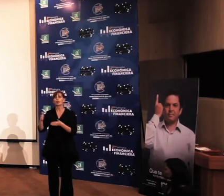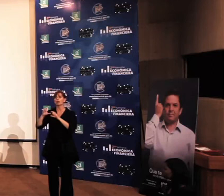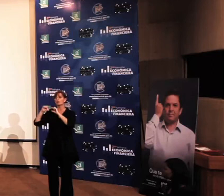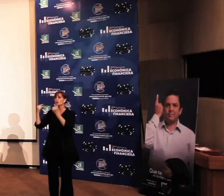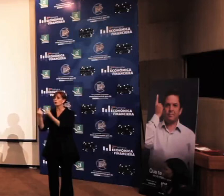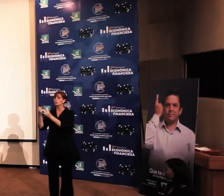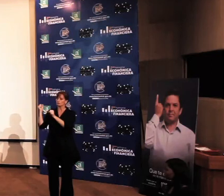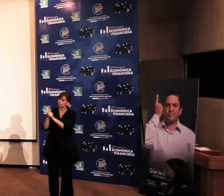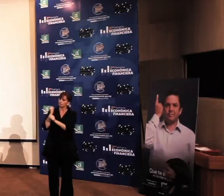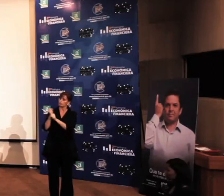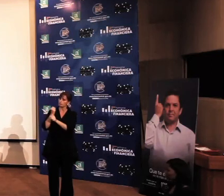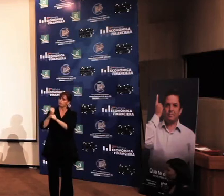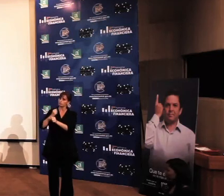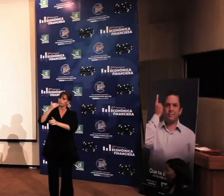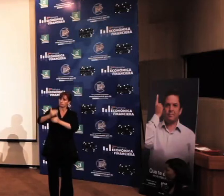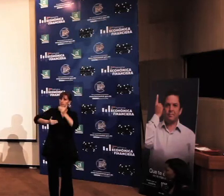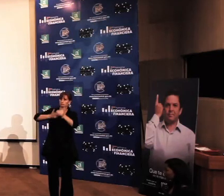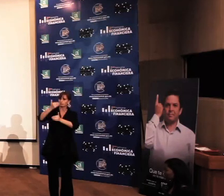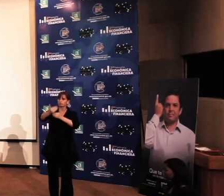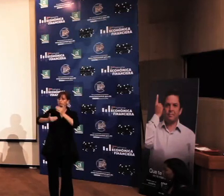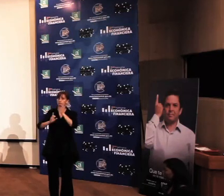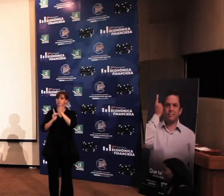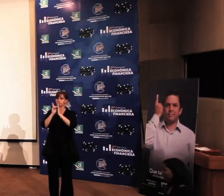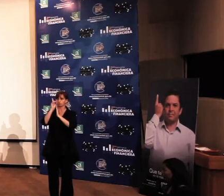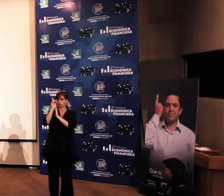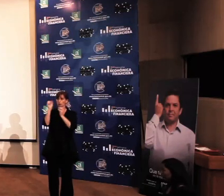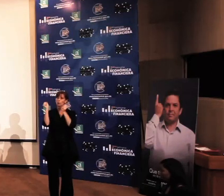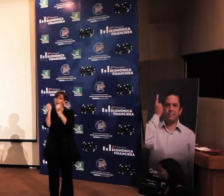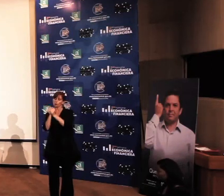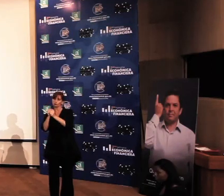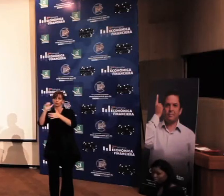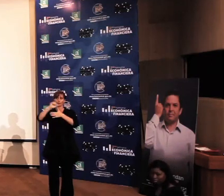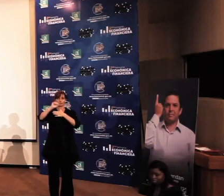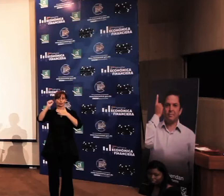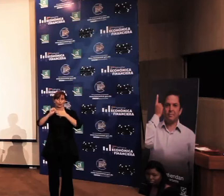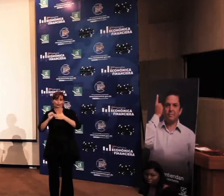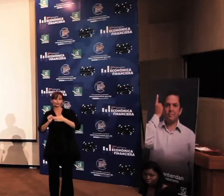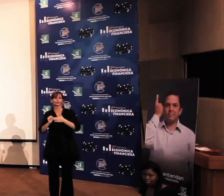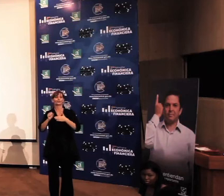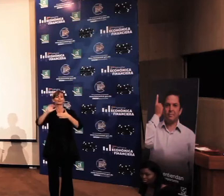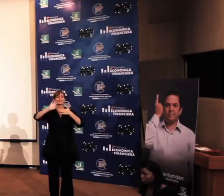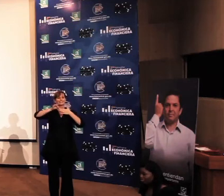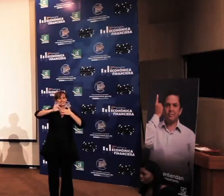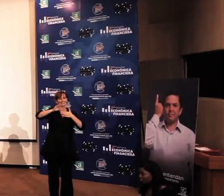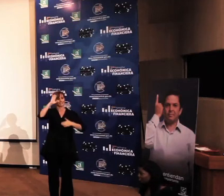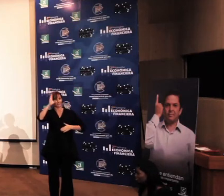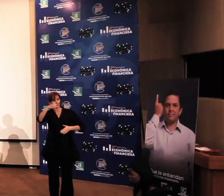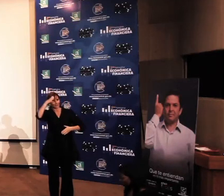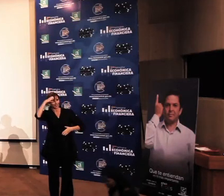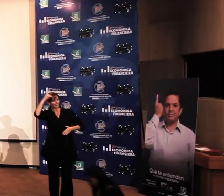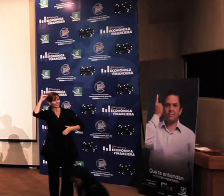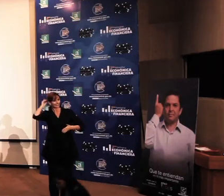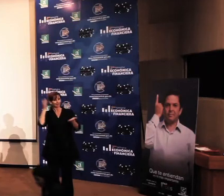estamos en proceso de desarrollo con Ansordo y con Anílez Red saludamos a Edison el presidente de Anílez Red que se ha integrado